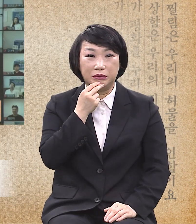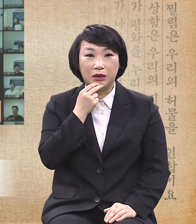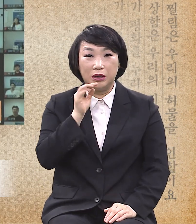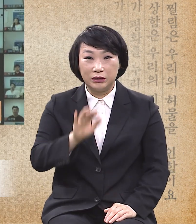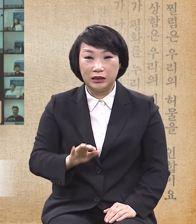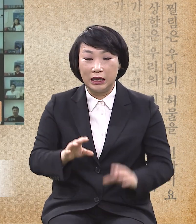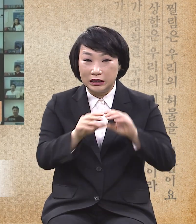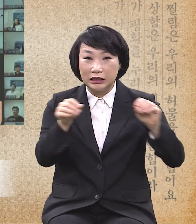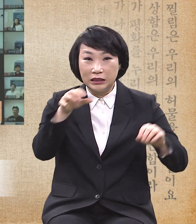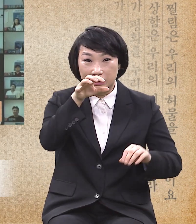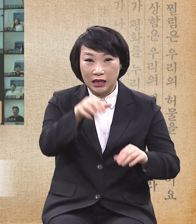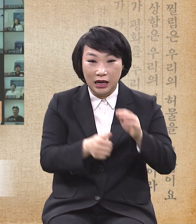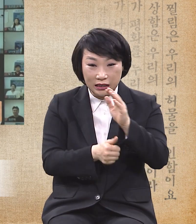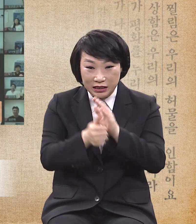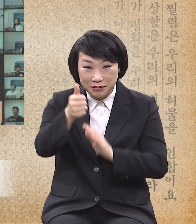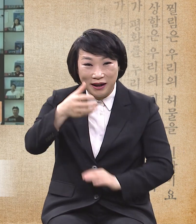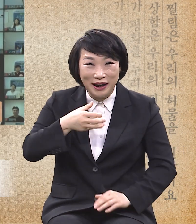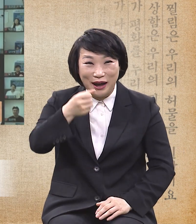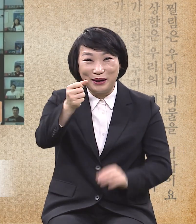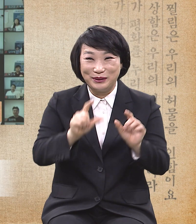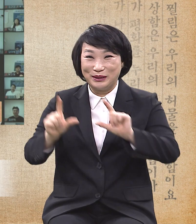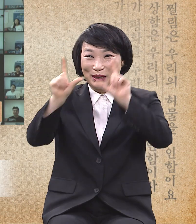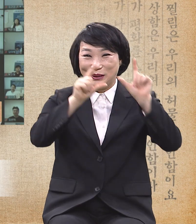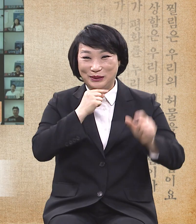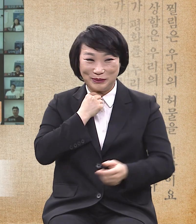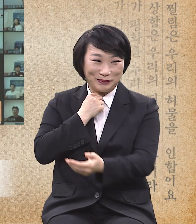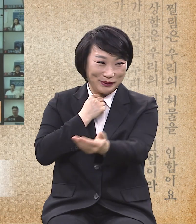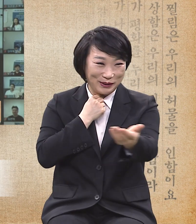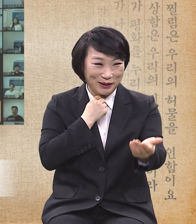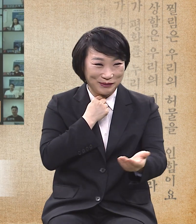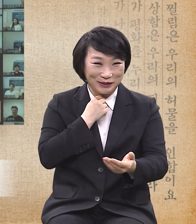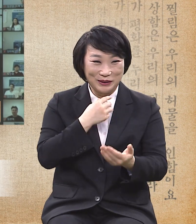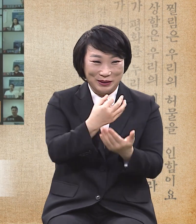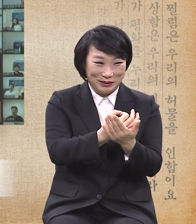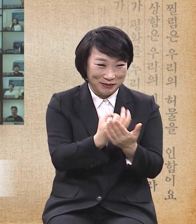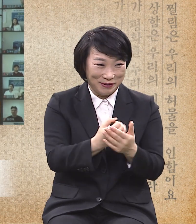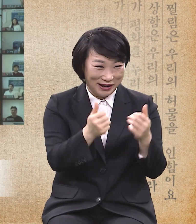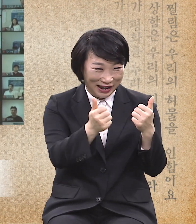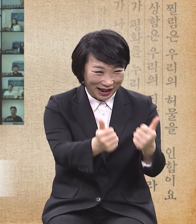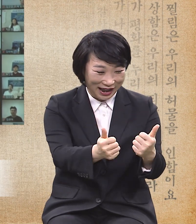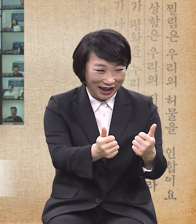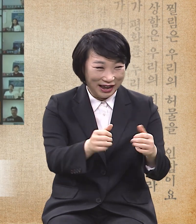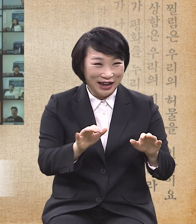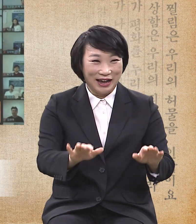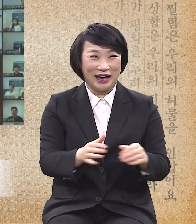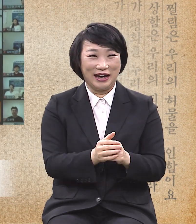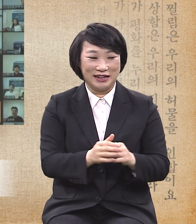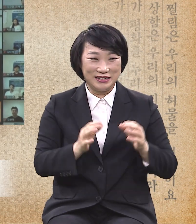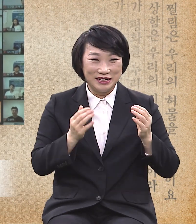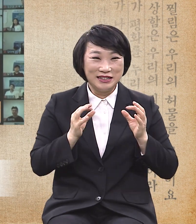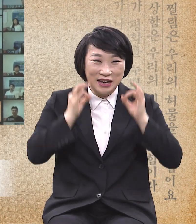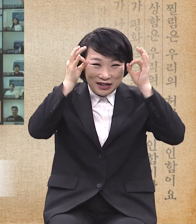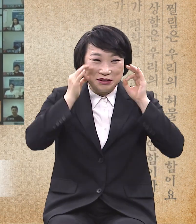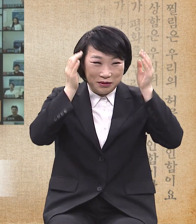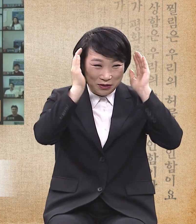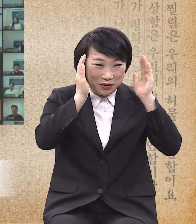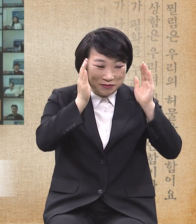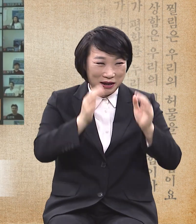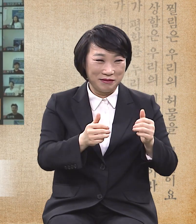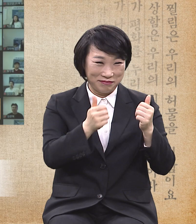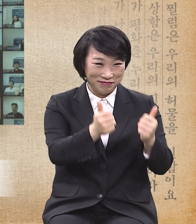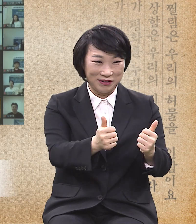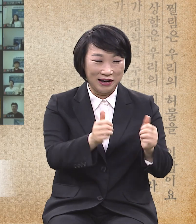이 땅에서 희망을 가지고 살아보려고 돈 있으면 된다, 열심히